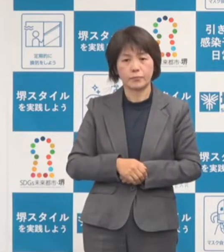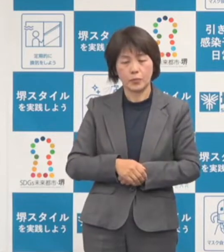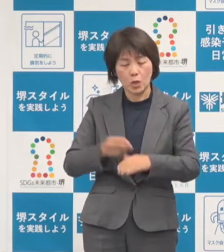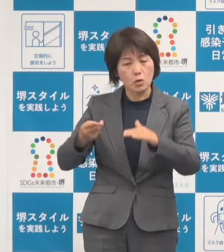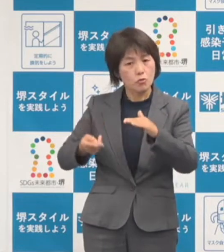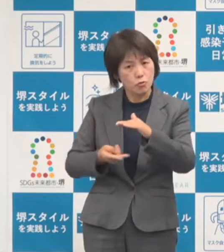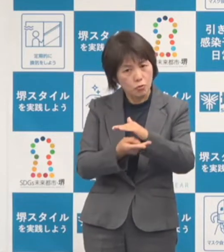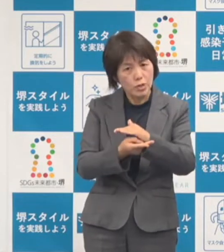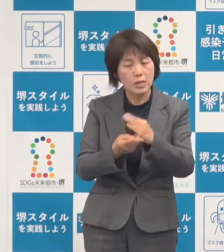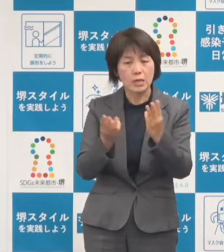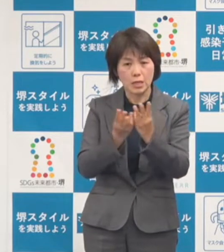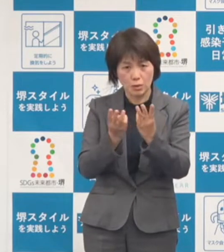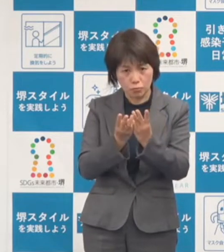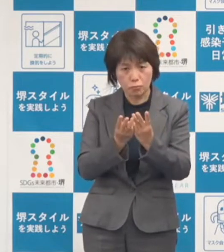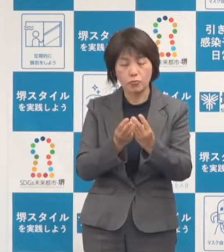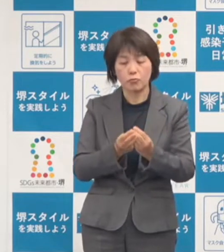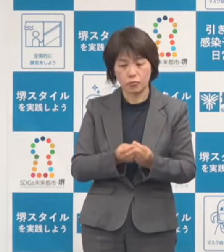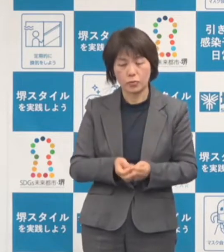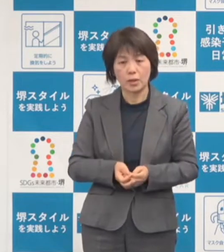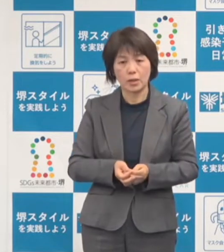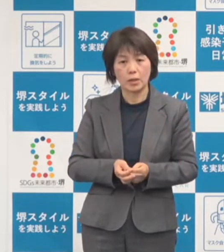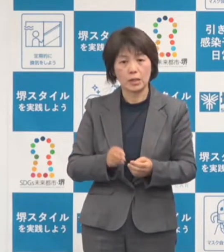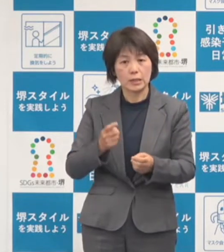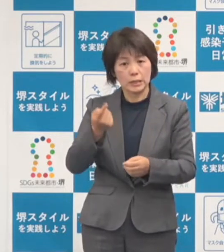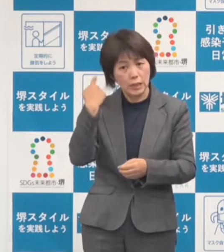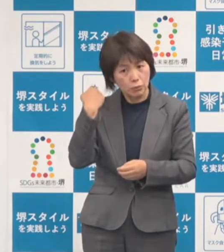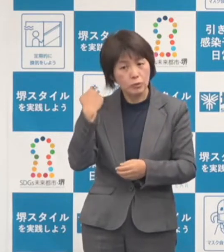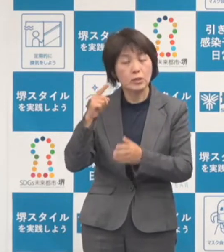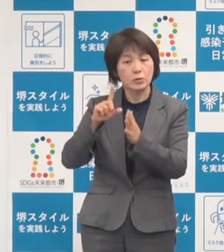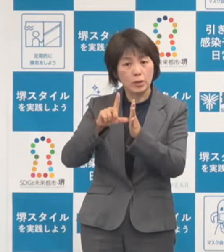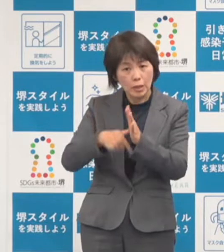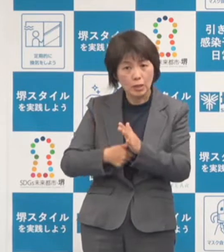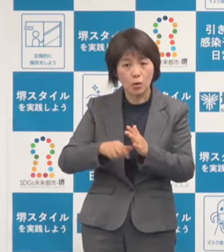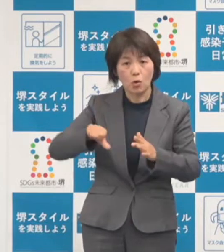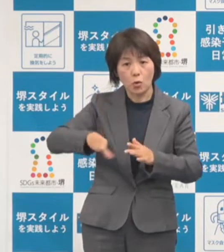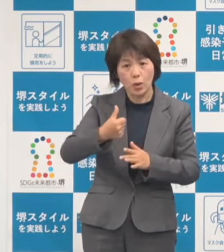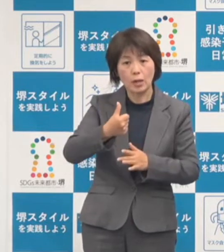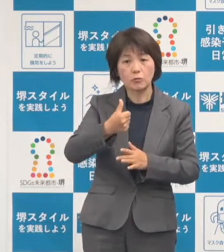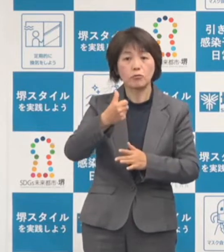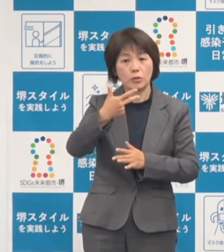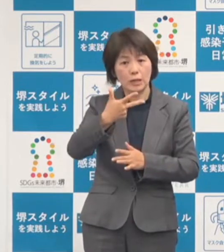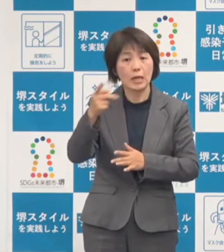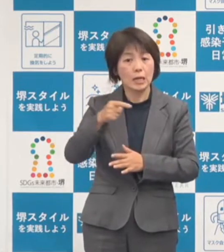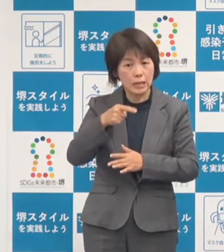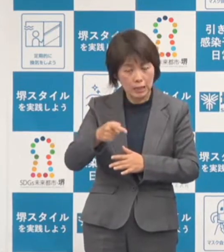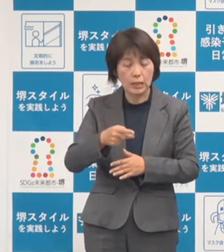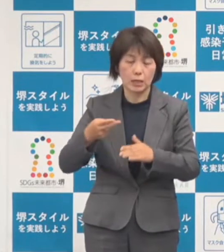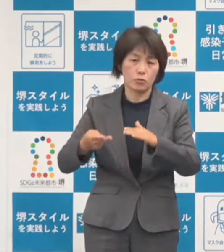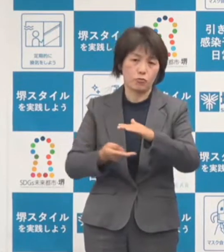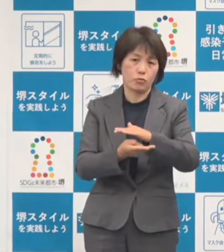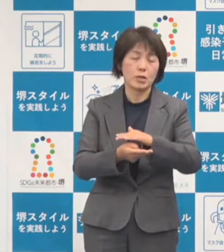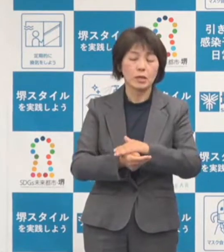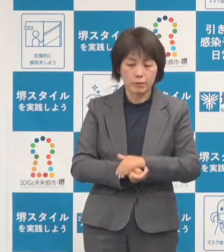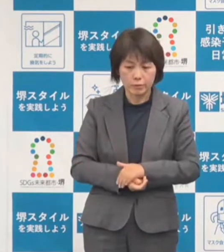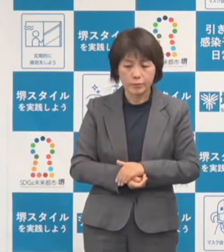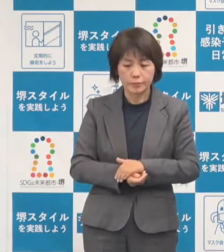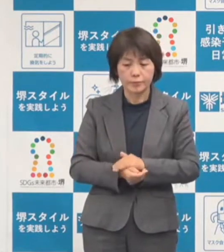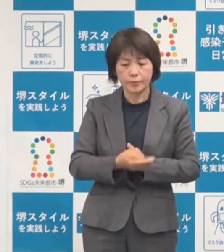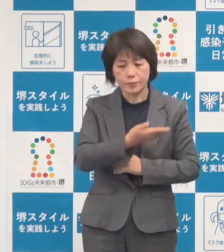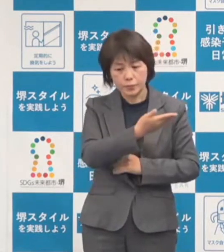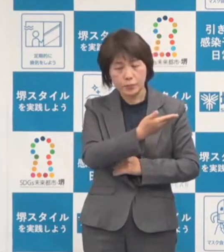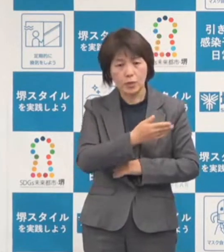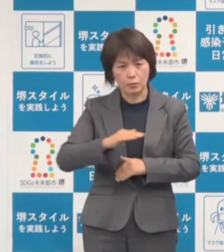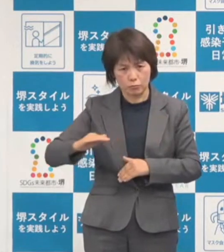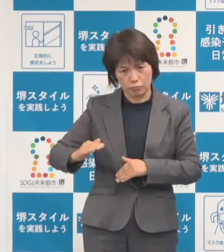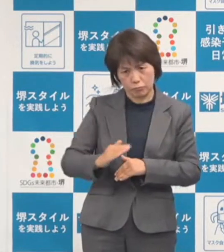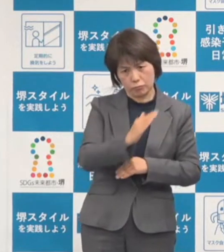入院者数です。こちらは昨日現在で507人の方が入院をされておりまして、グラフを見て分かる通り、ここから